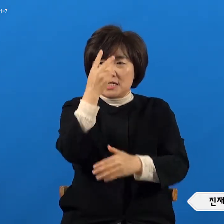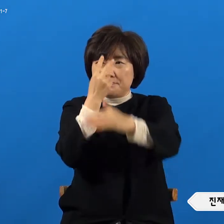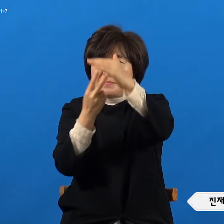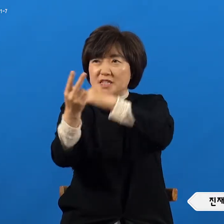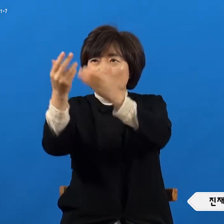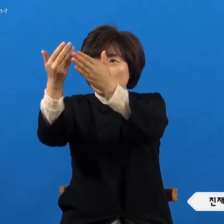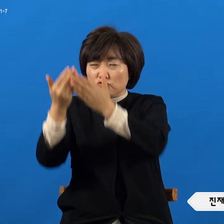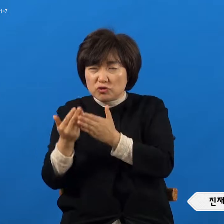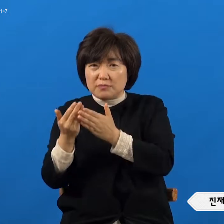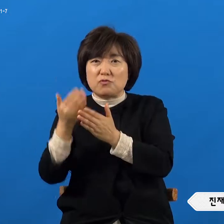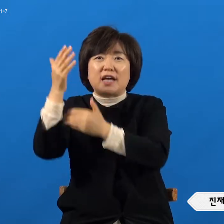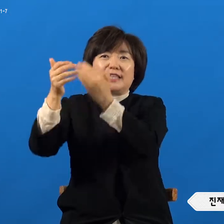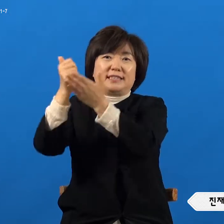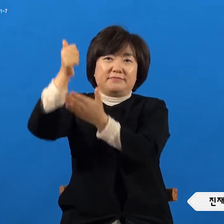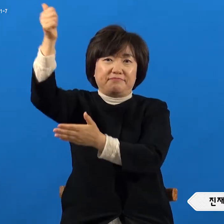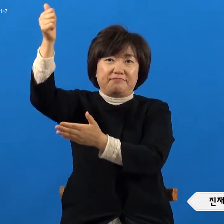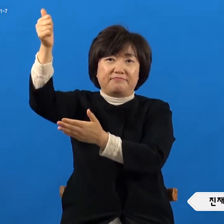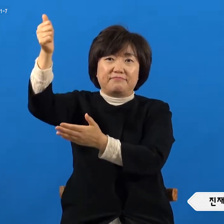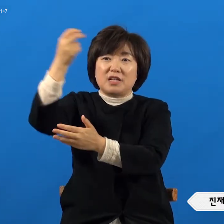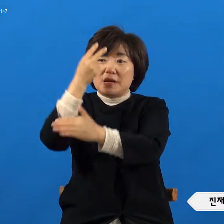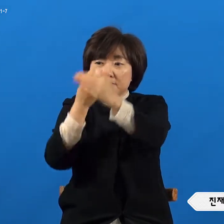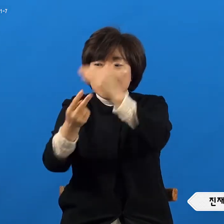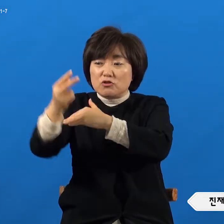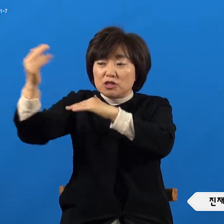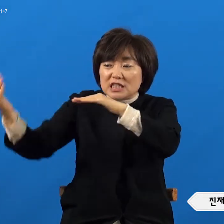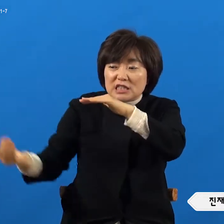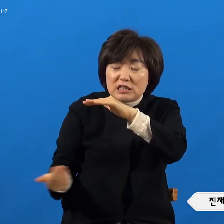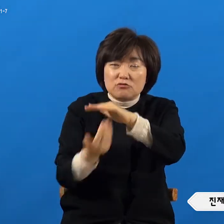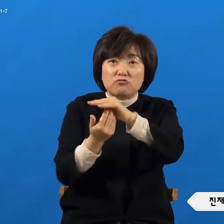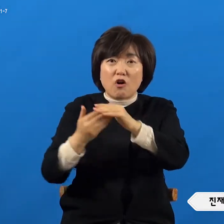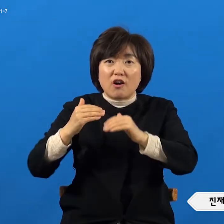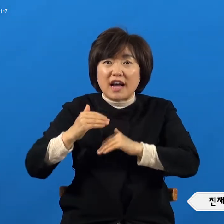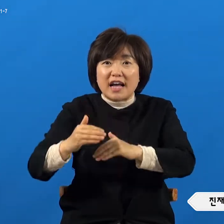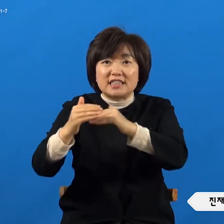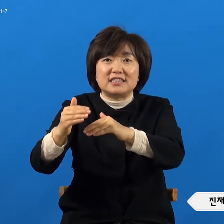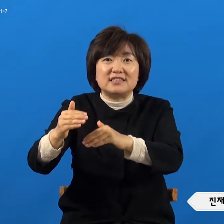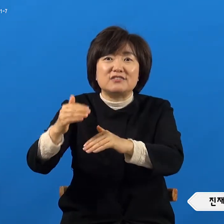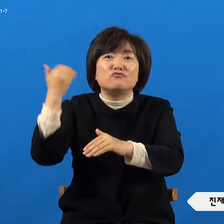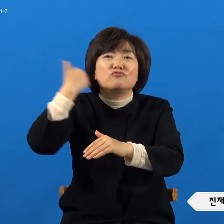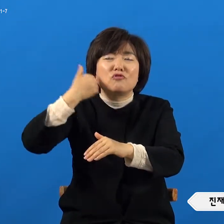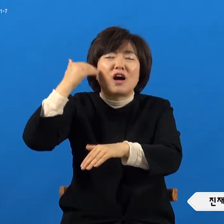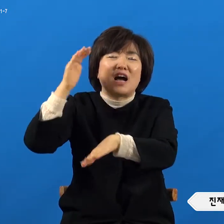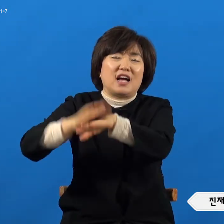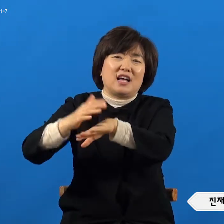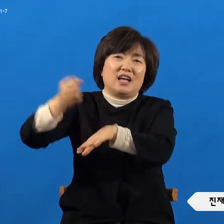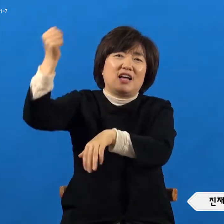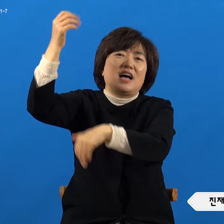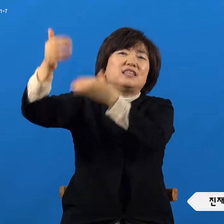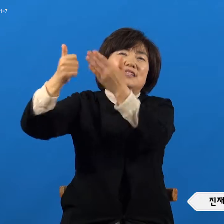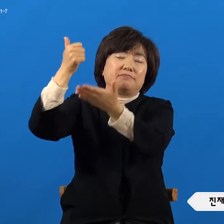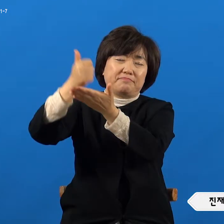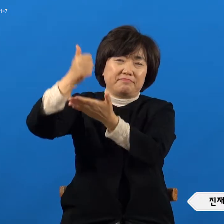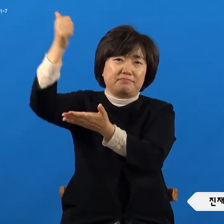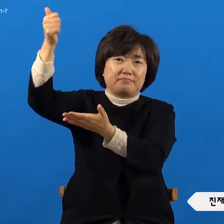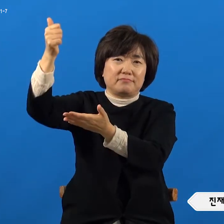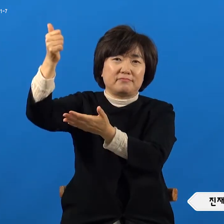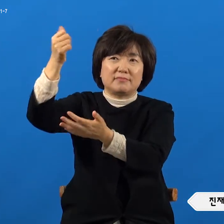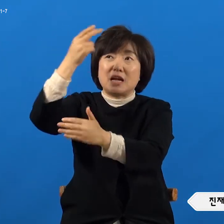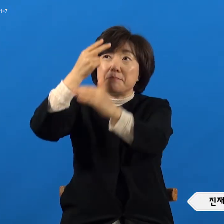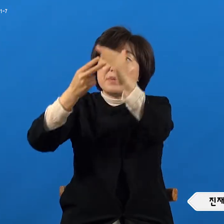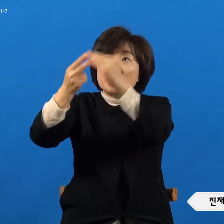이도 하나님이시고 그 비전을 이루어 가시는 이가 하나님이시기 때문입니다. 비전이